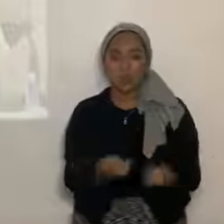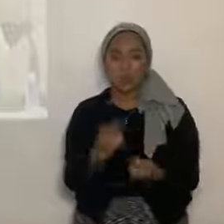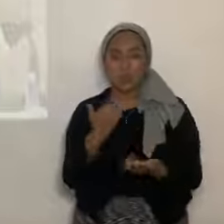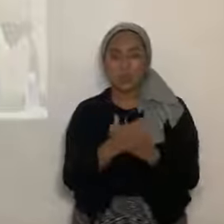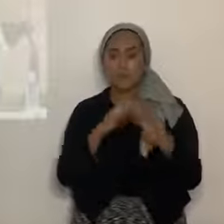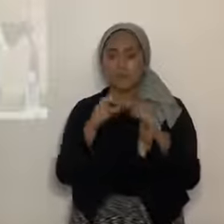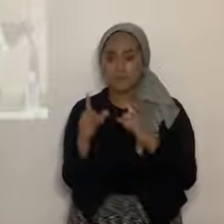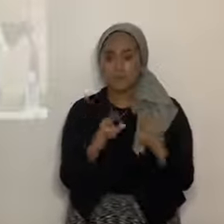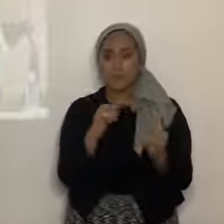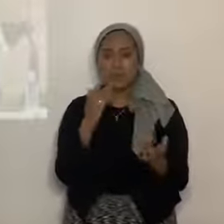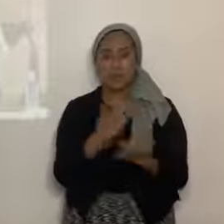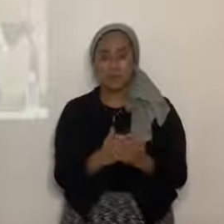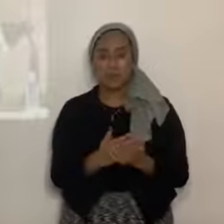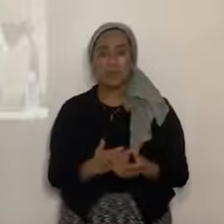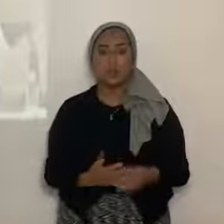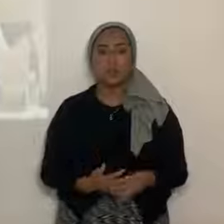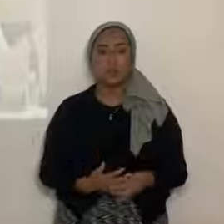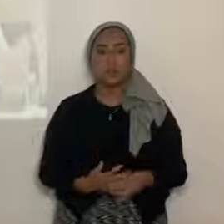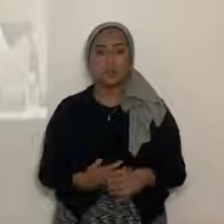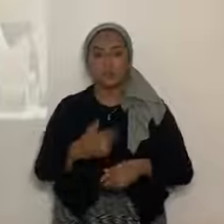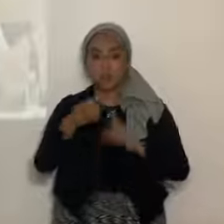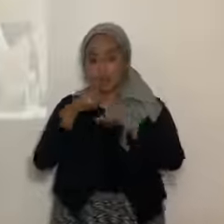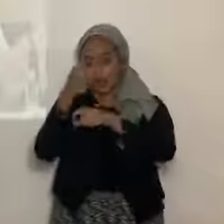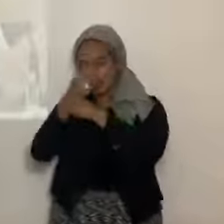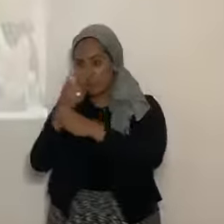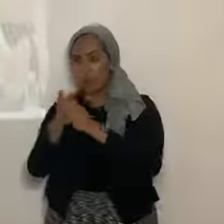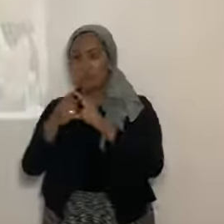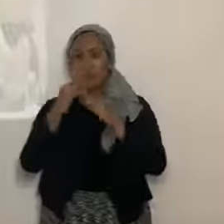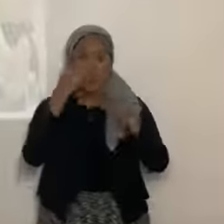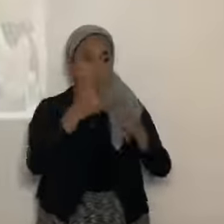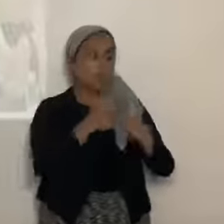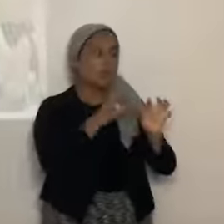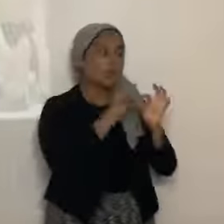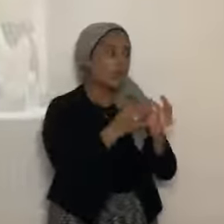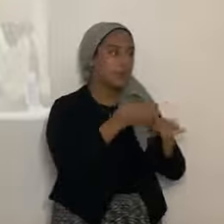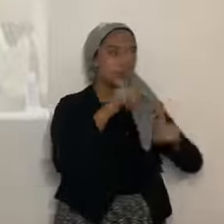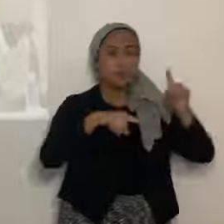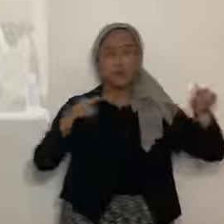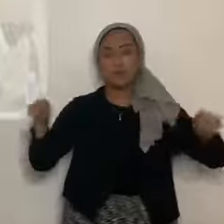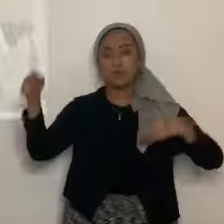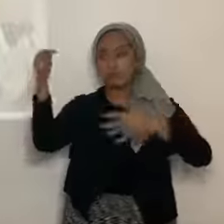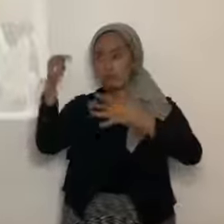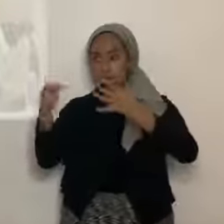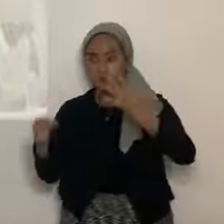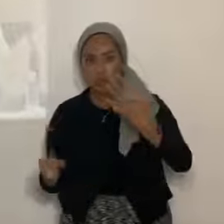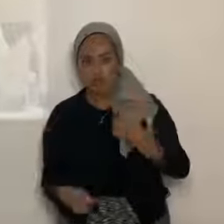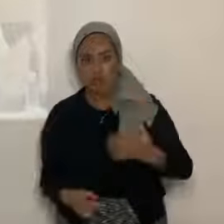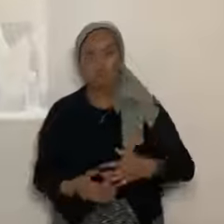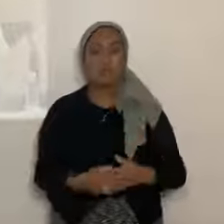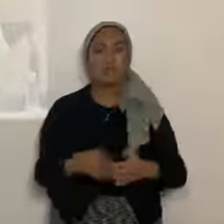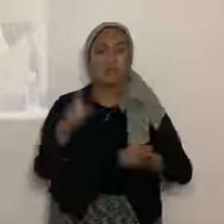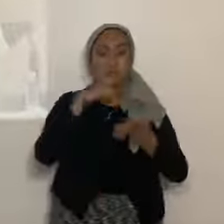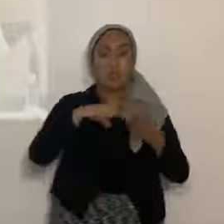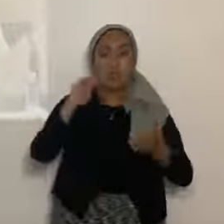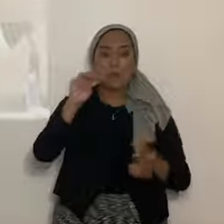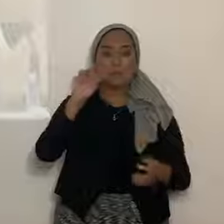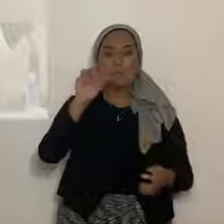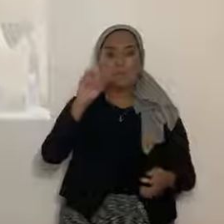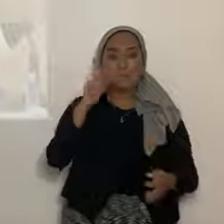de chismear de los hermanos, del roe, de la familia, etcétera, etcétera, etcétera, etcétera. Vamos a Marcos 9, vamos a